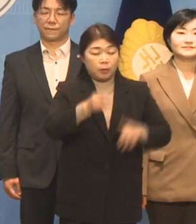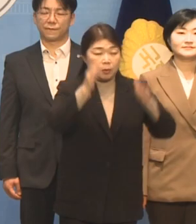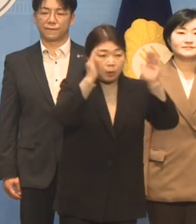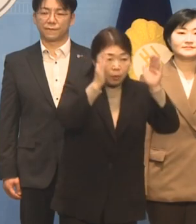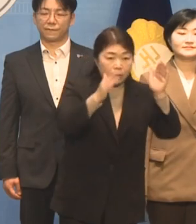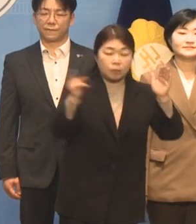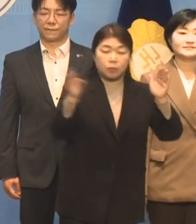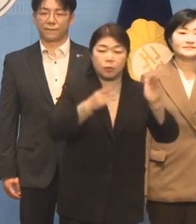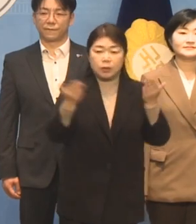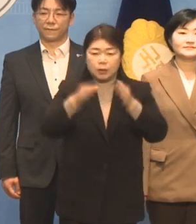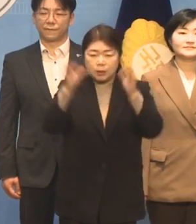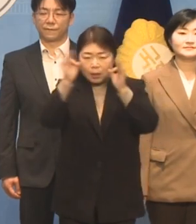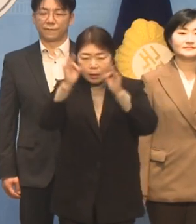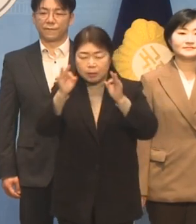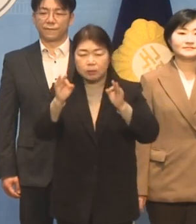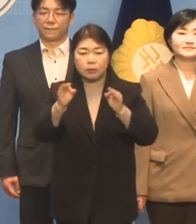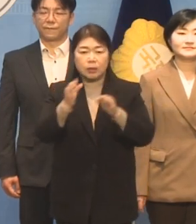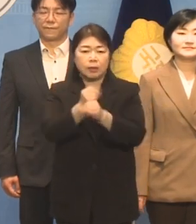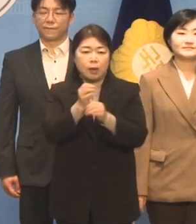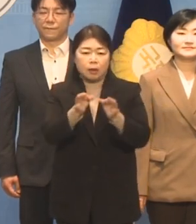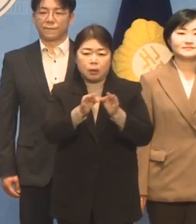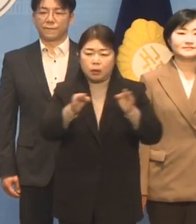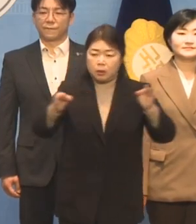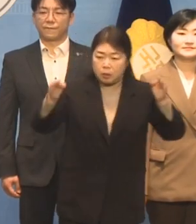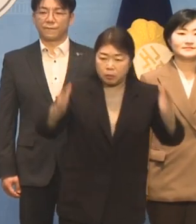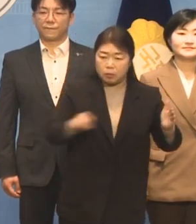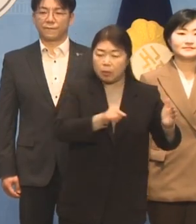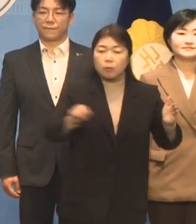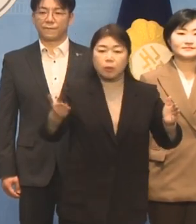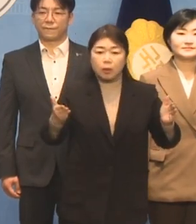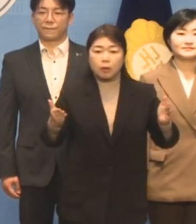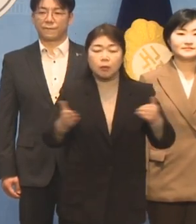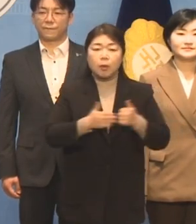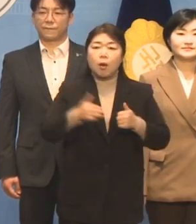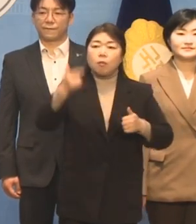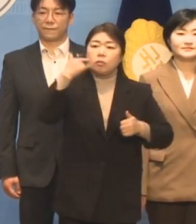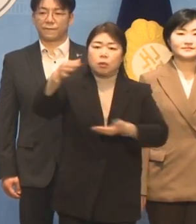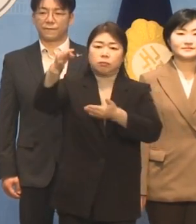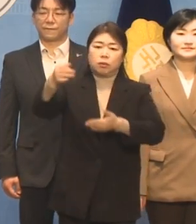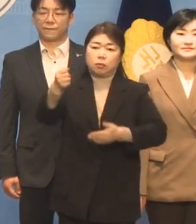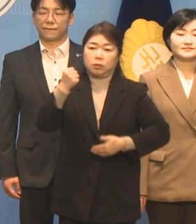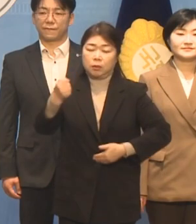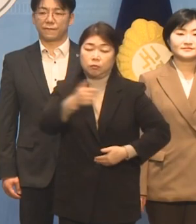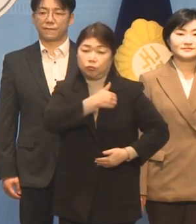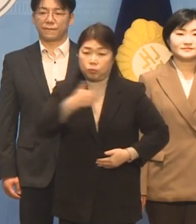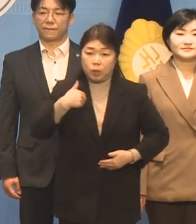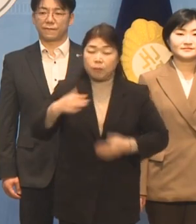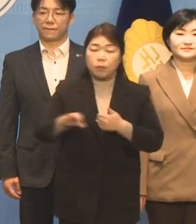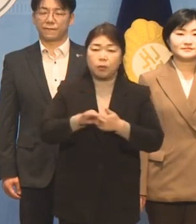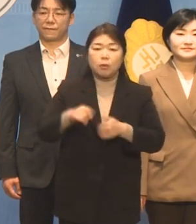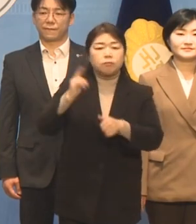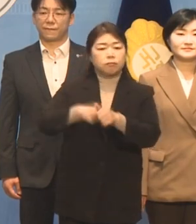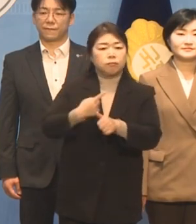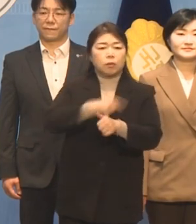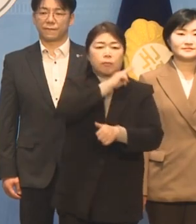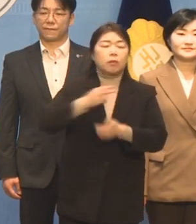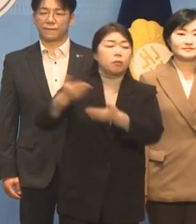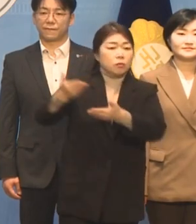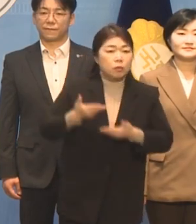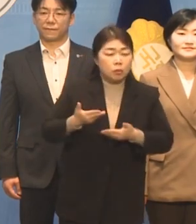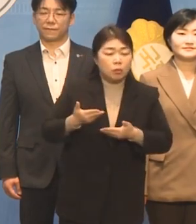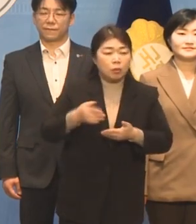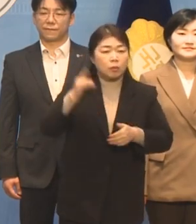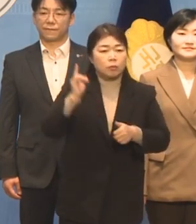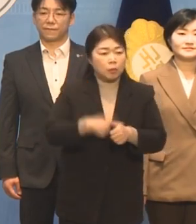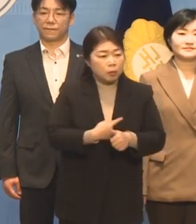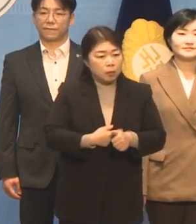길어지면서 부모의 도움으로 충분히 준비할 여유가 있는 청년과 그렇지 못한 청년 사이에 일자리 격차가